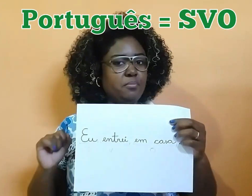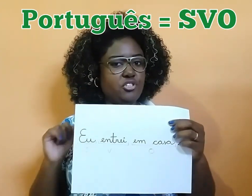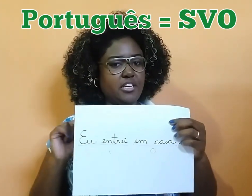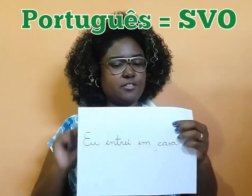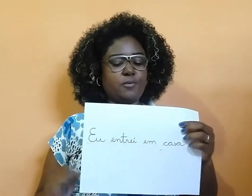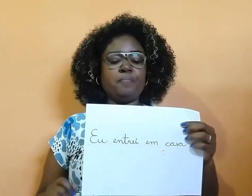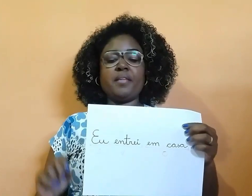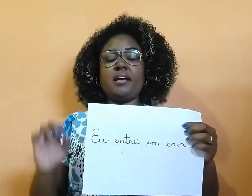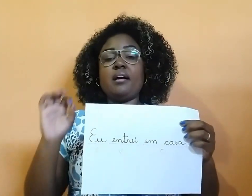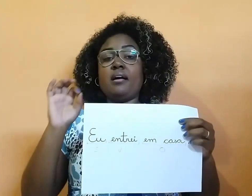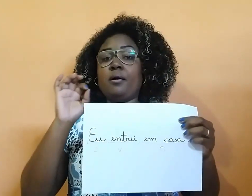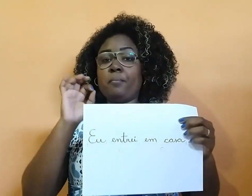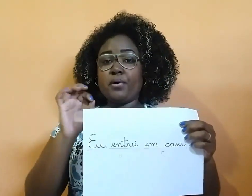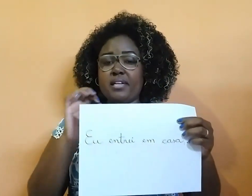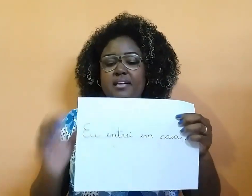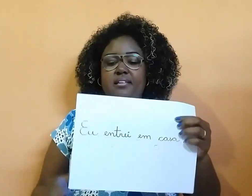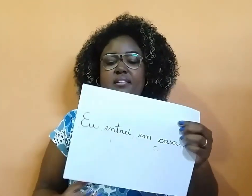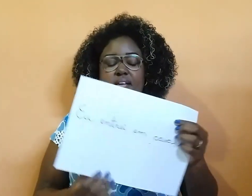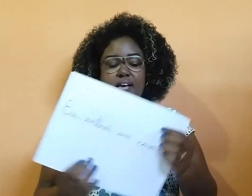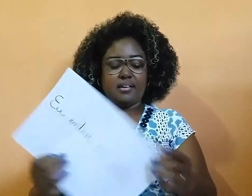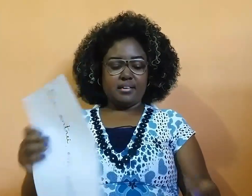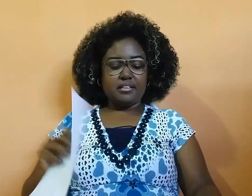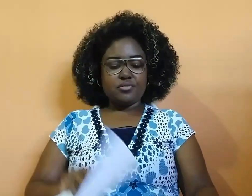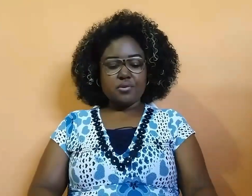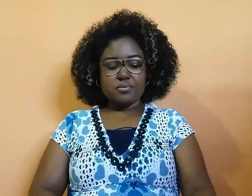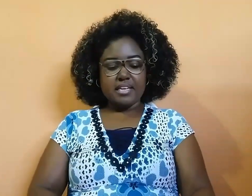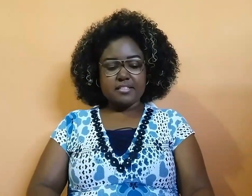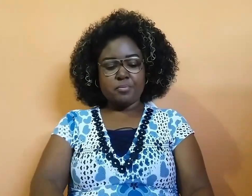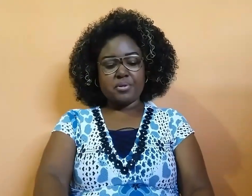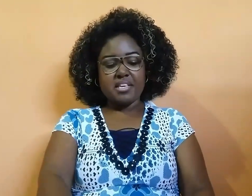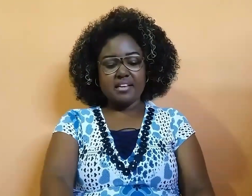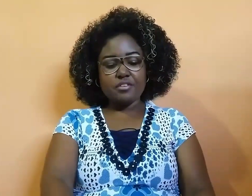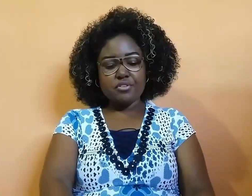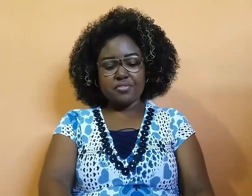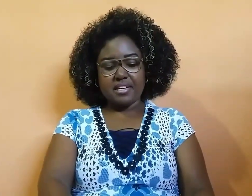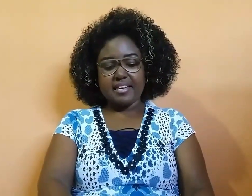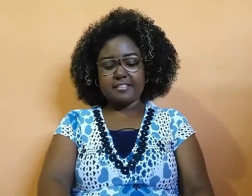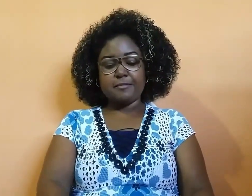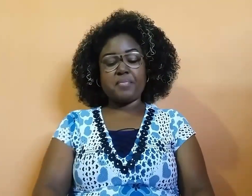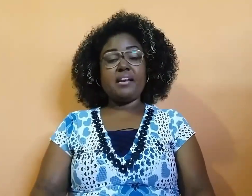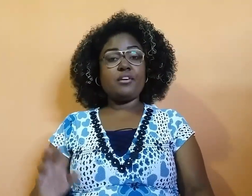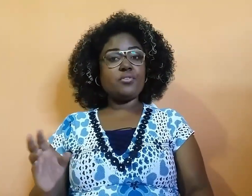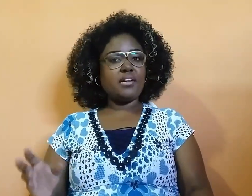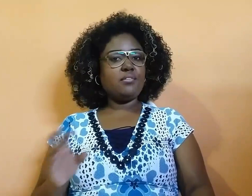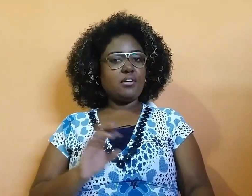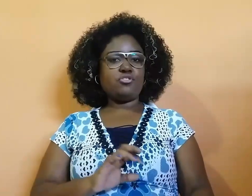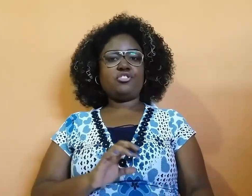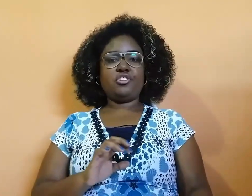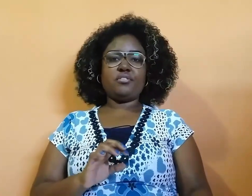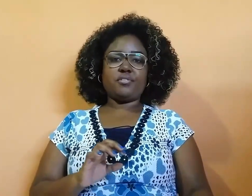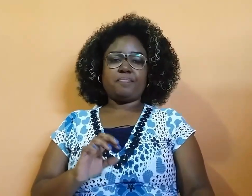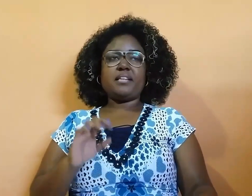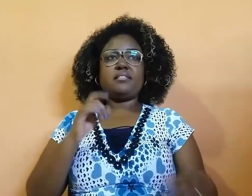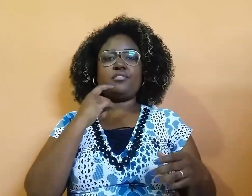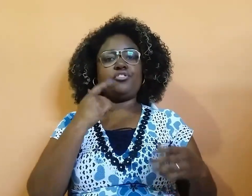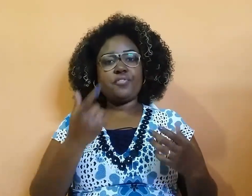objeto porém é que isso acontece porque a língua falada é oral e auditiva é de eu te